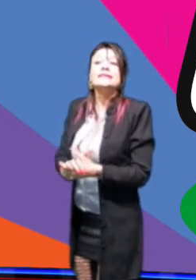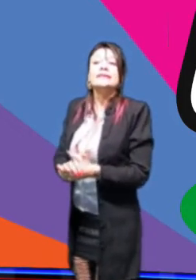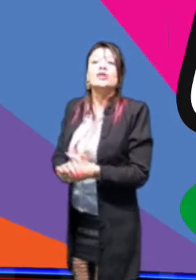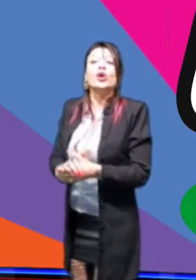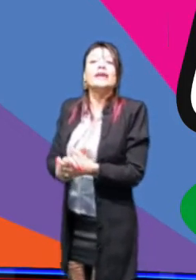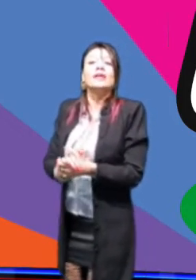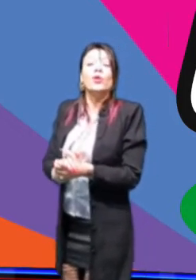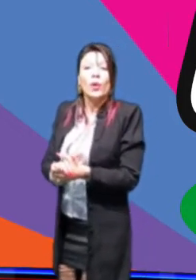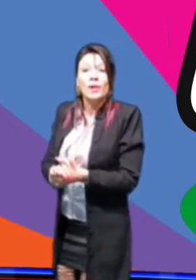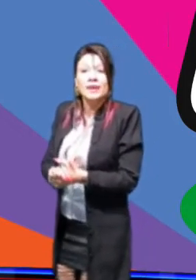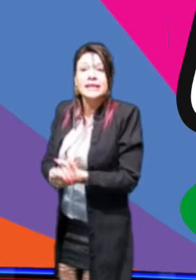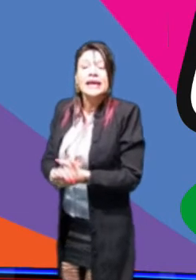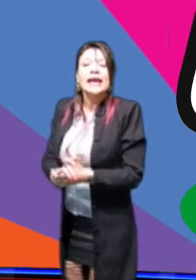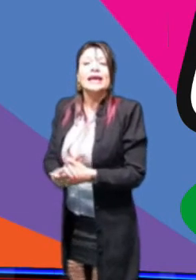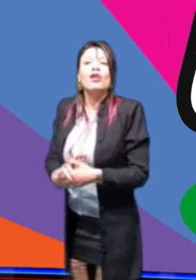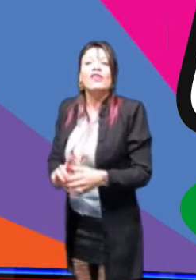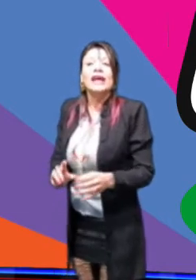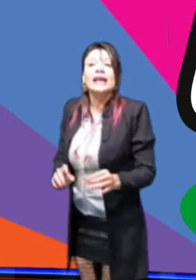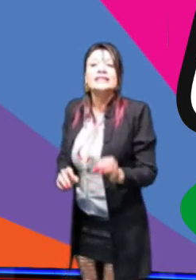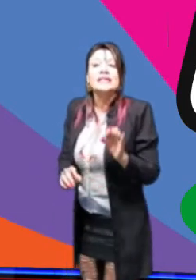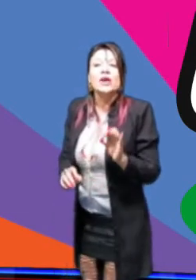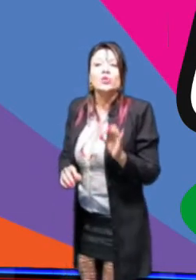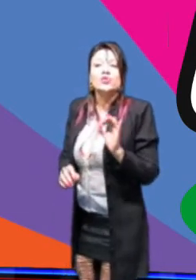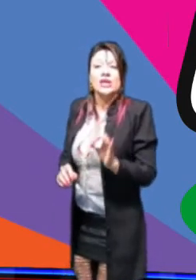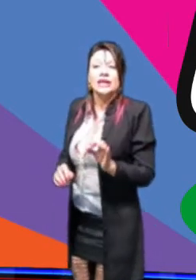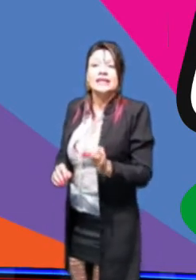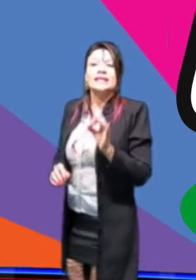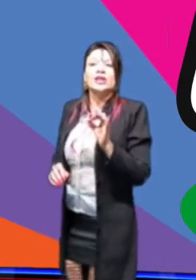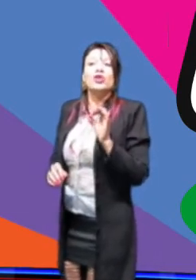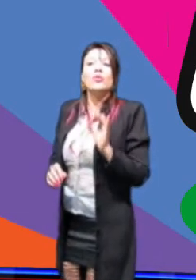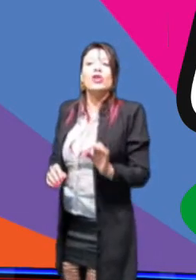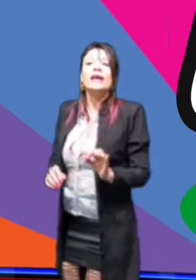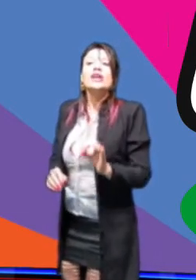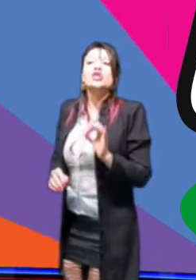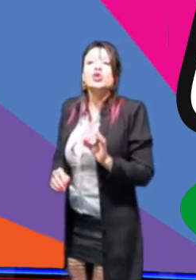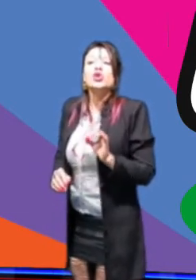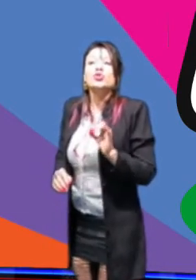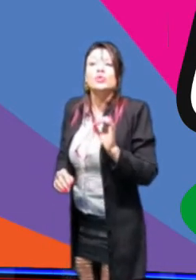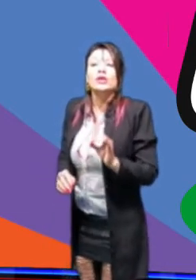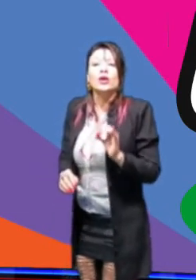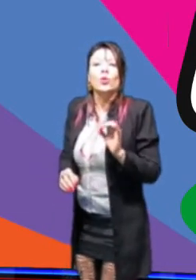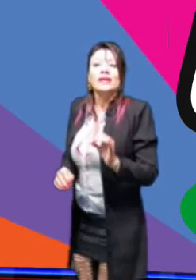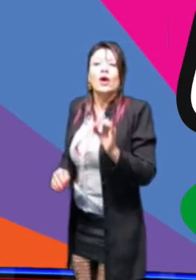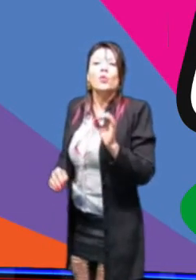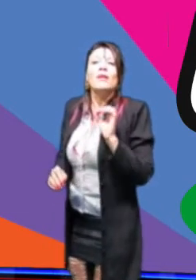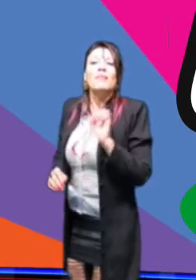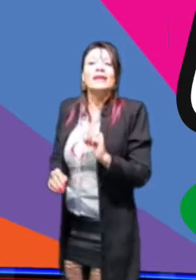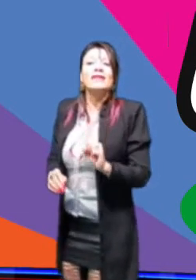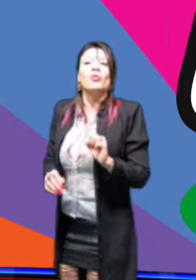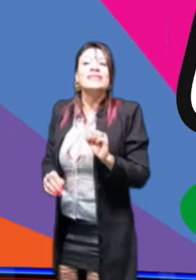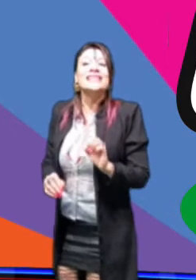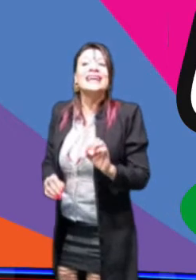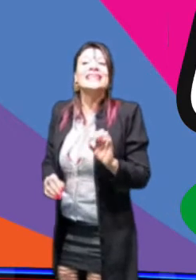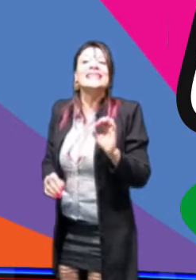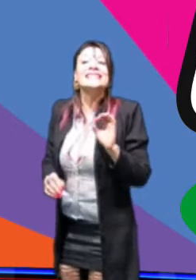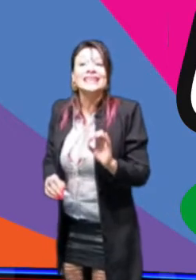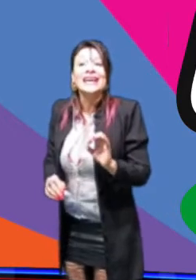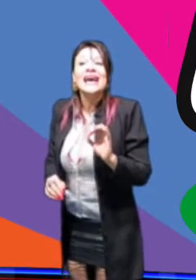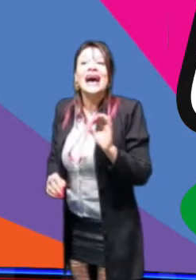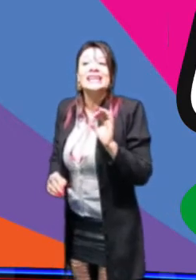insistido este jueves en que los fiscales Diego Luciani y Sergio Mola solo tuvieron en cuenta una parte de los mensajes del